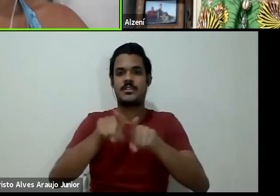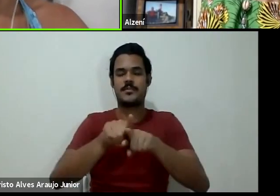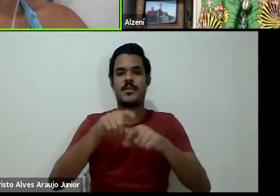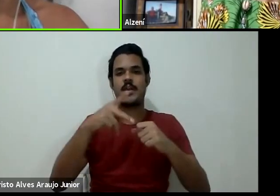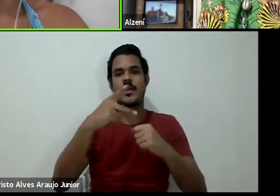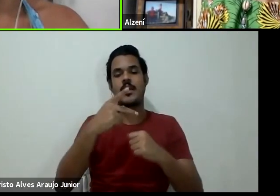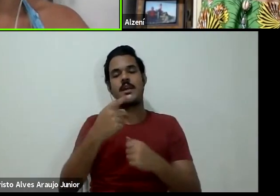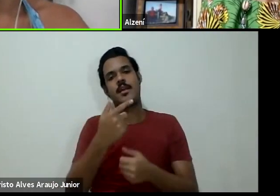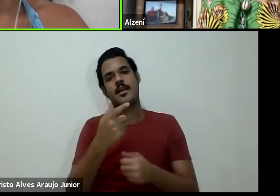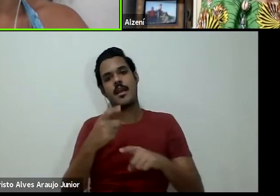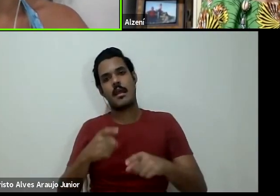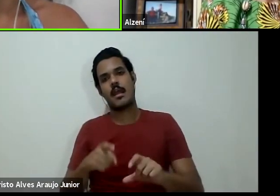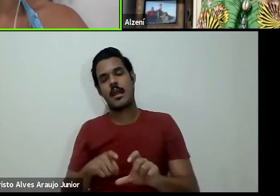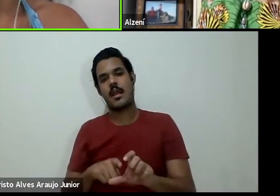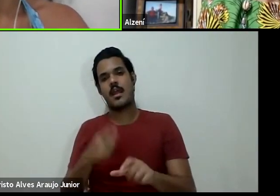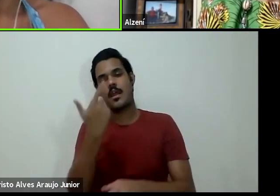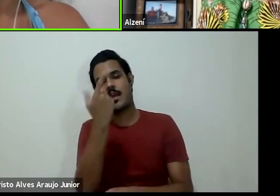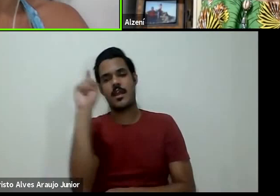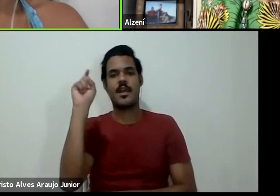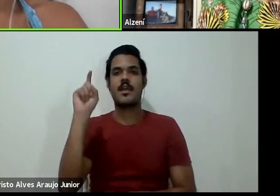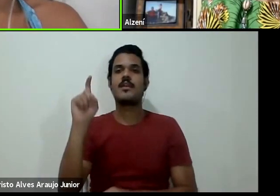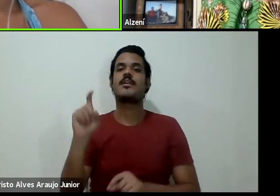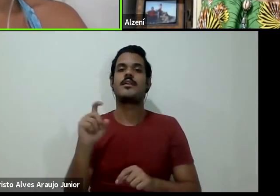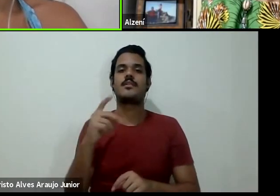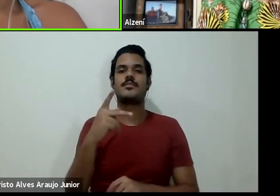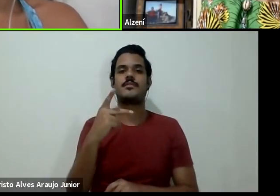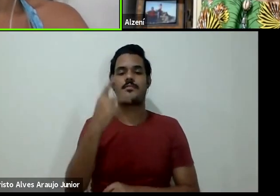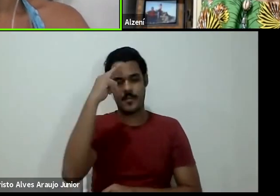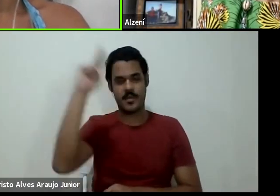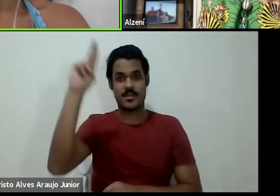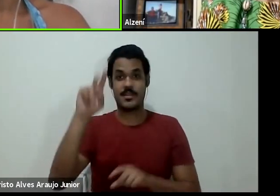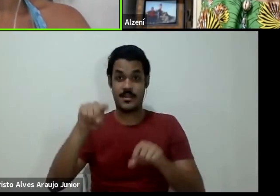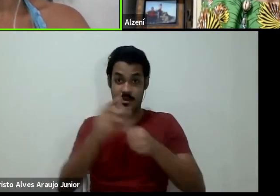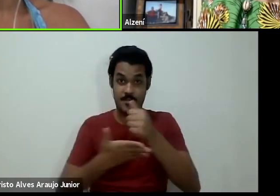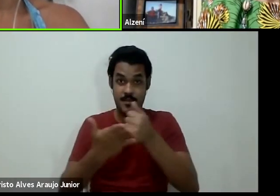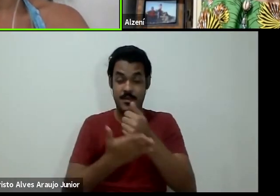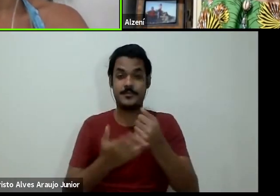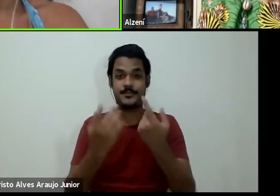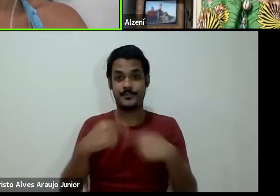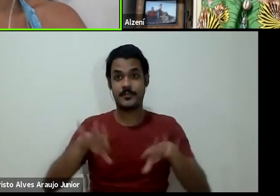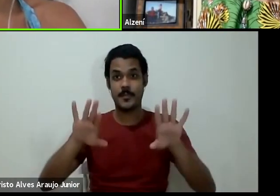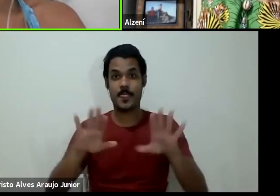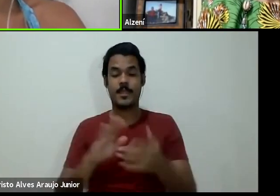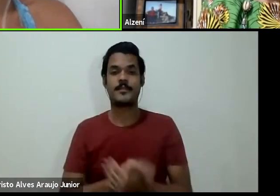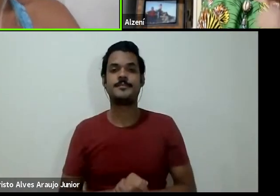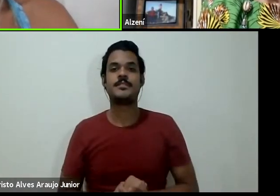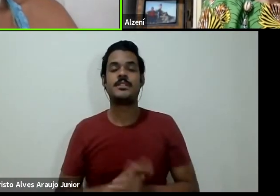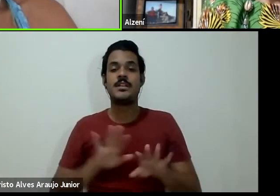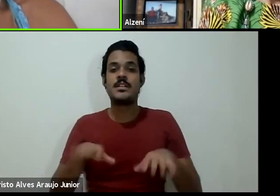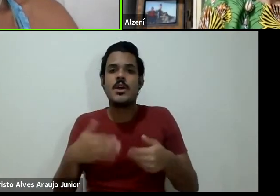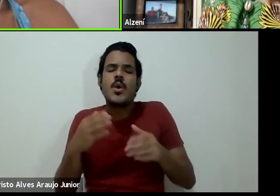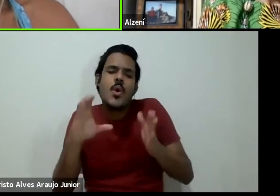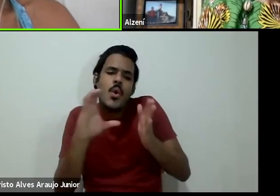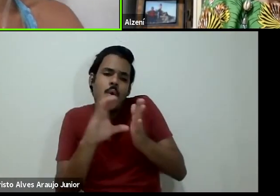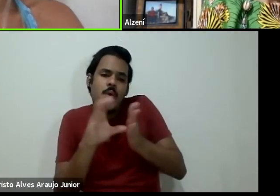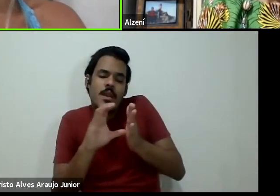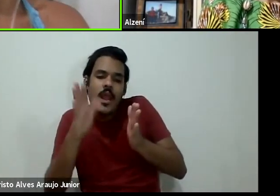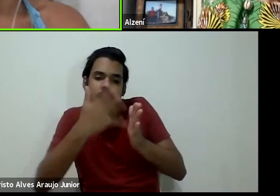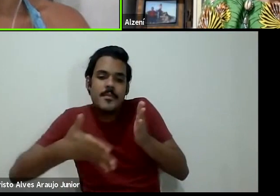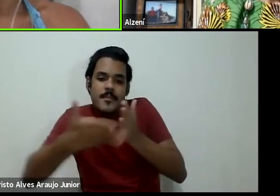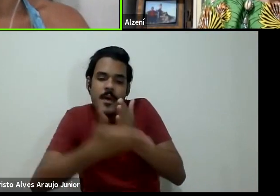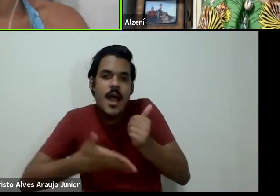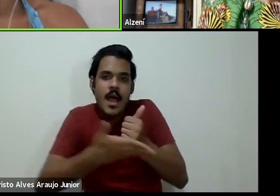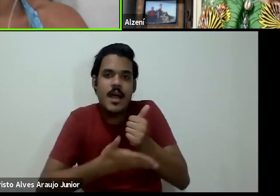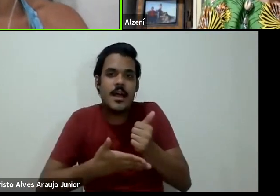Sociedade Brasileira de Ecologia Humana. É também da nova Cartografia Social de Povos e Comunidades Tradicionais do Rio